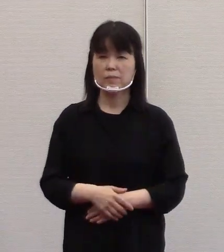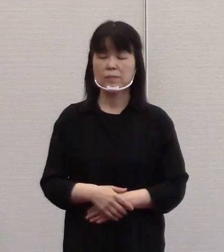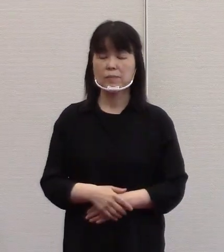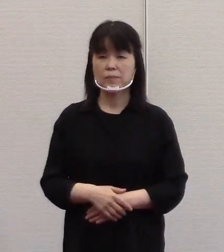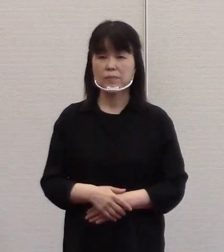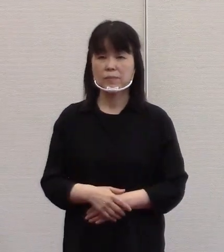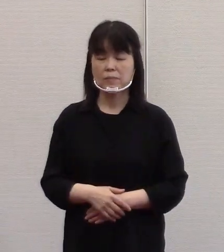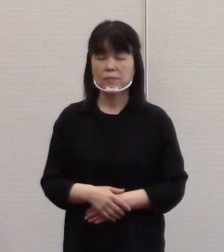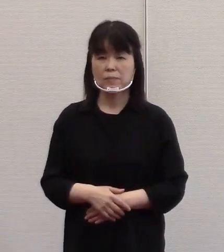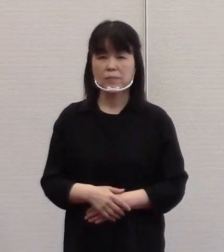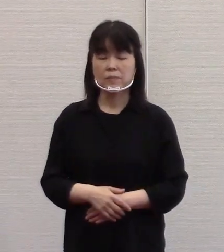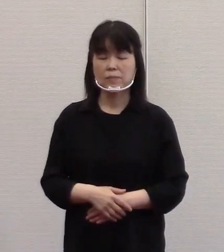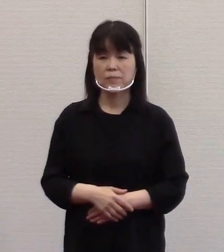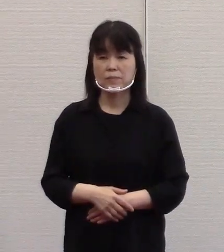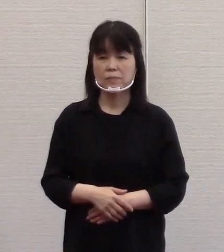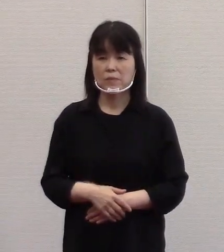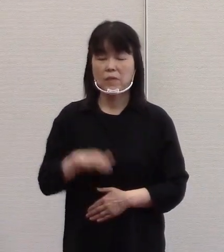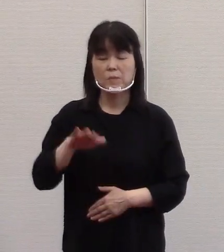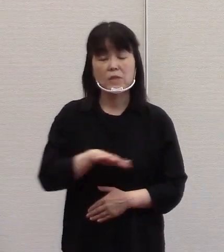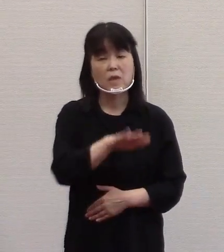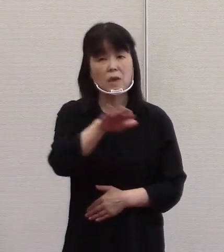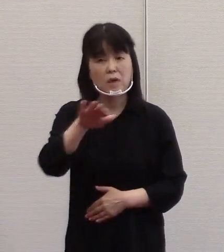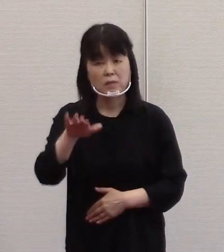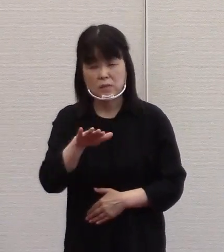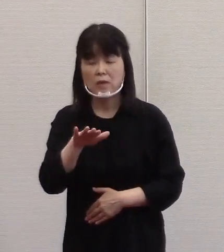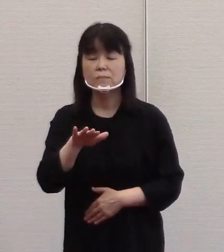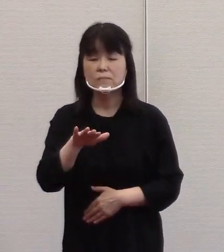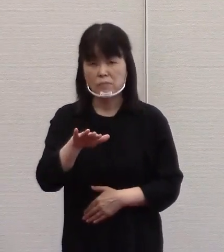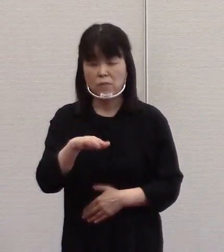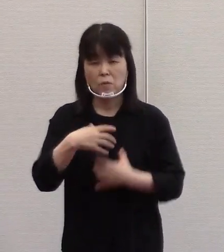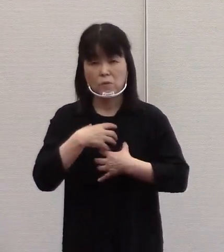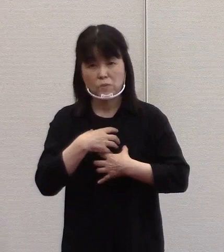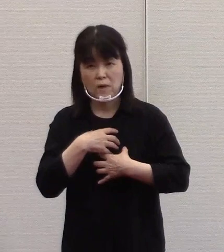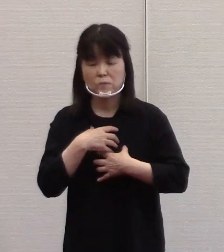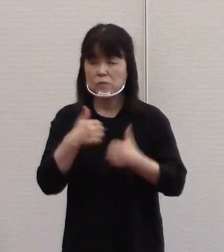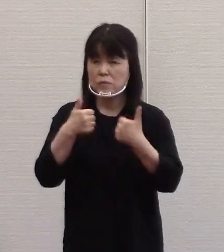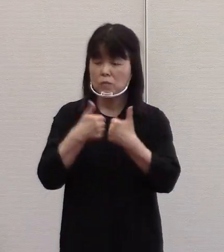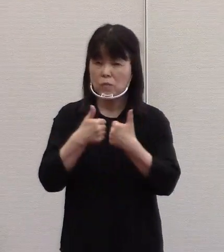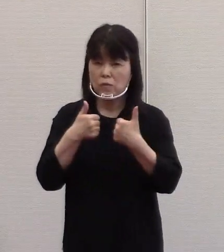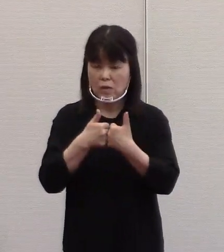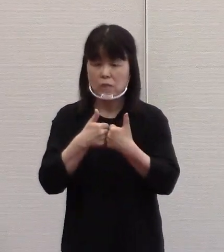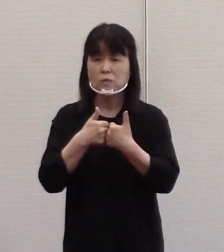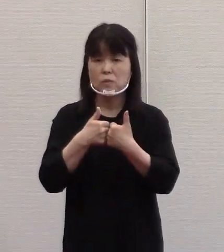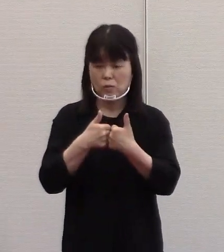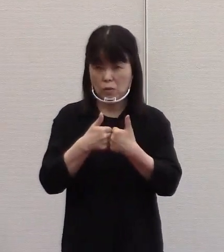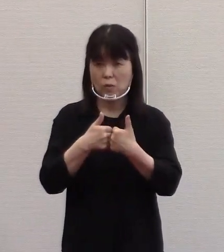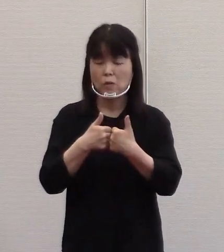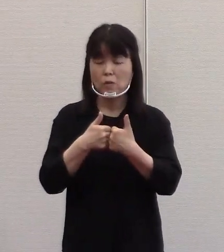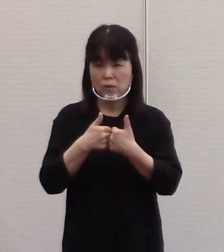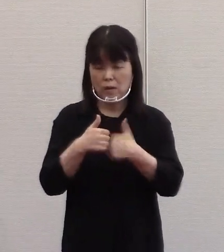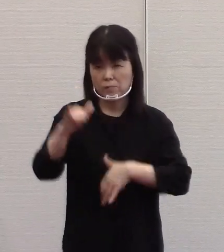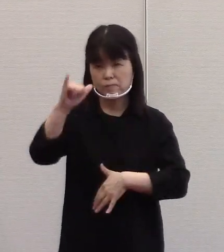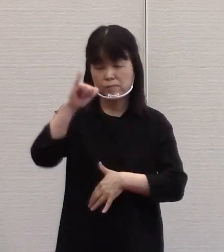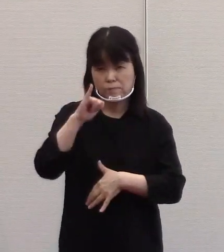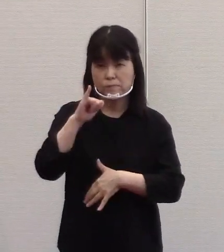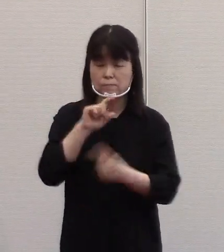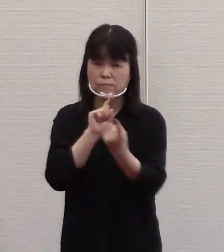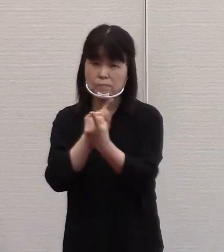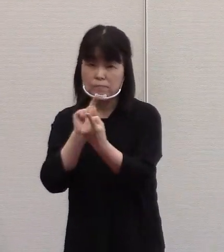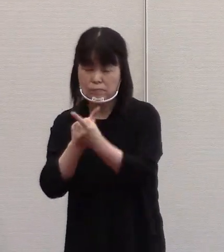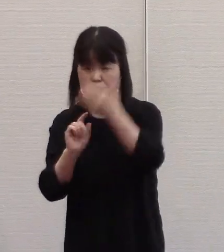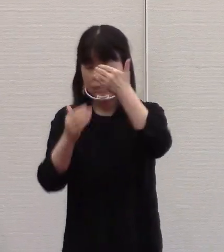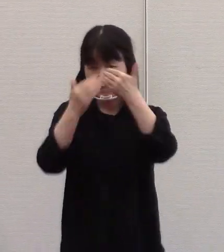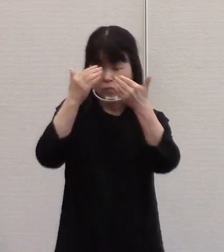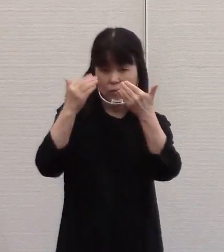のご相談窓口ということで、丁寧な対応をしてまいりたいと思っており